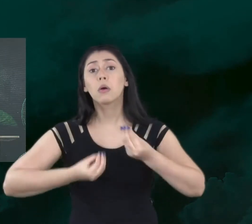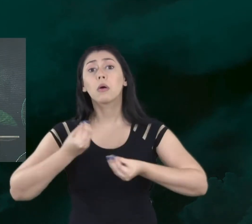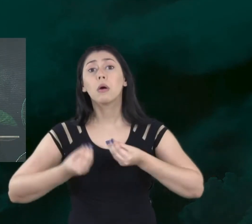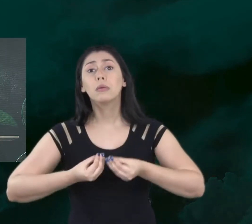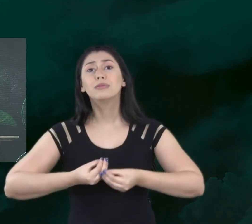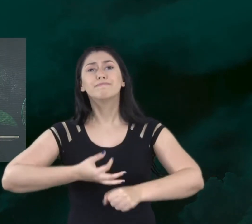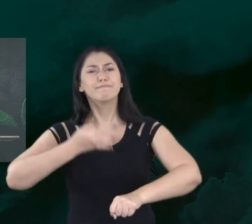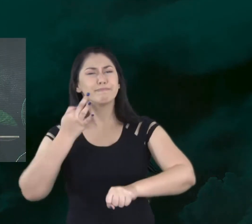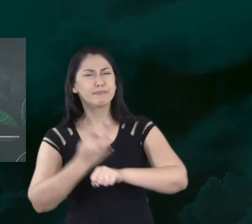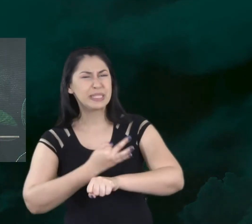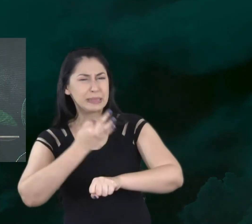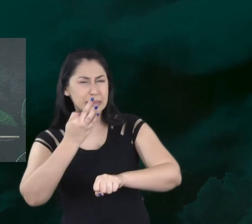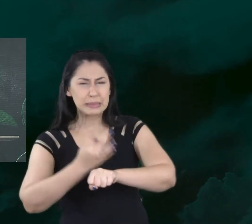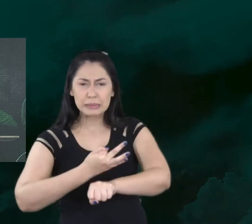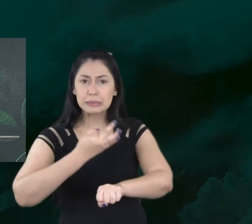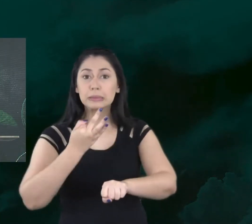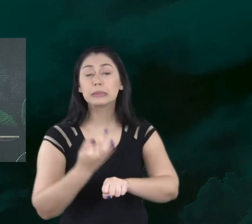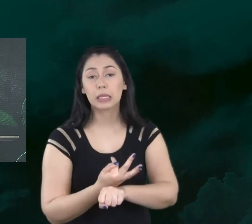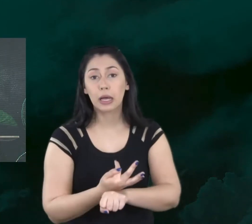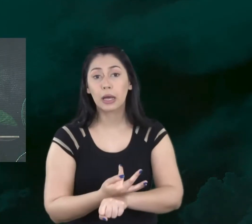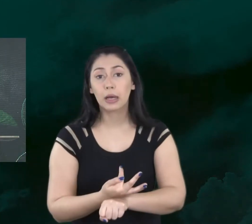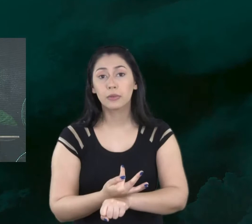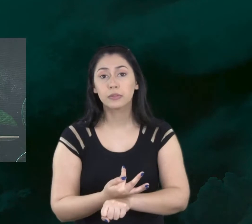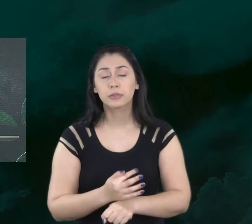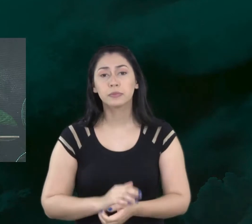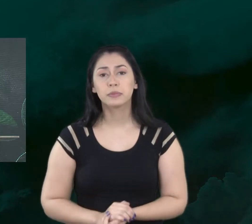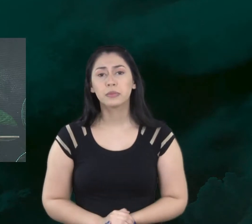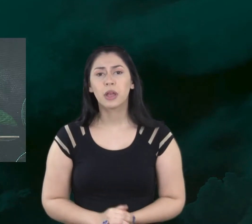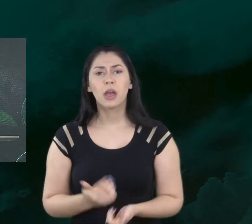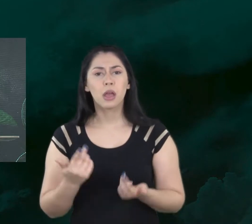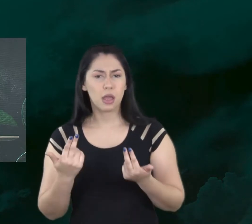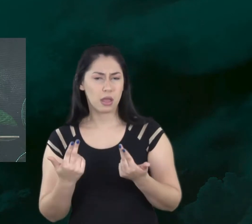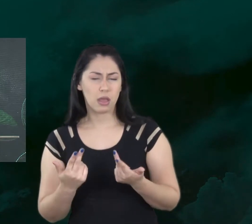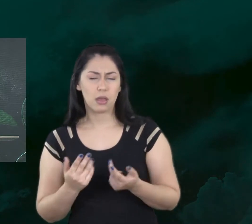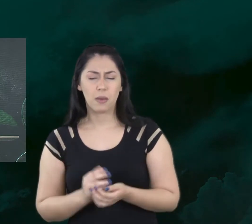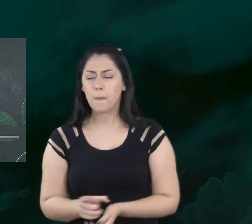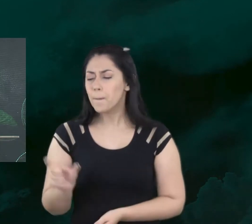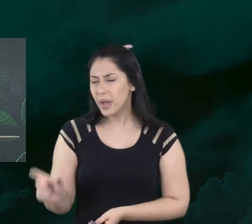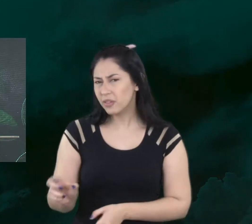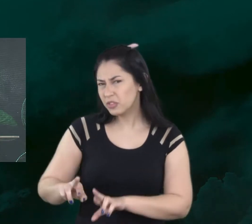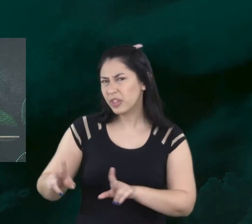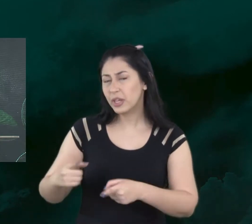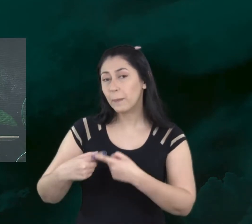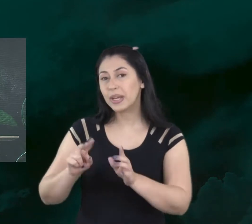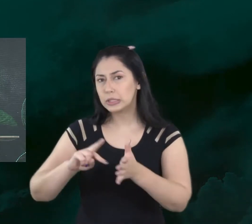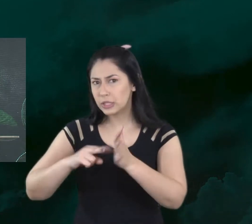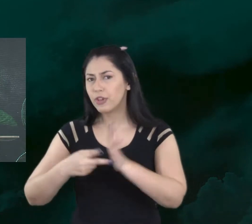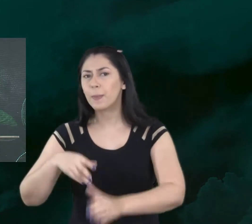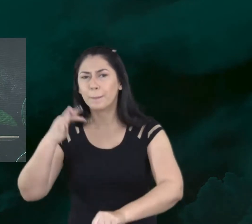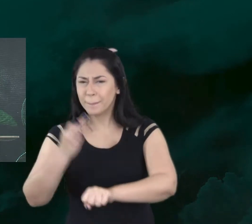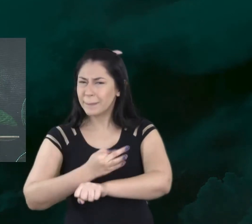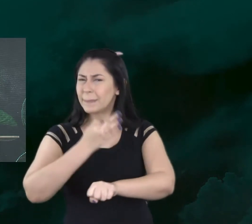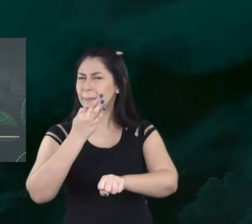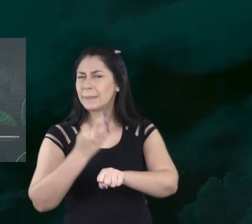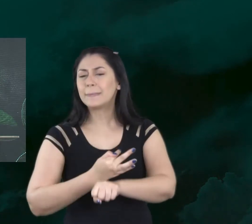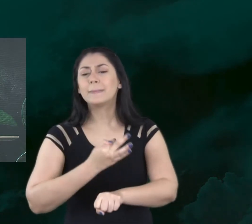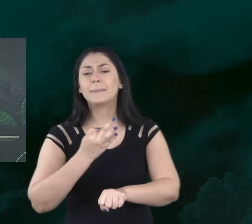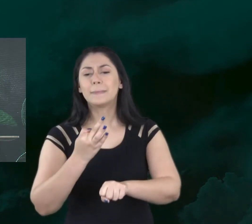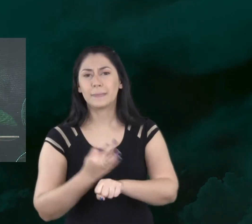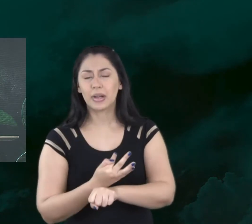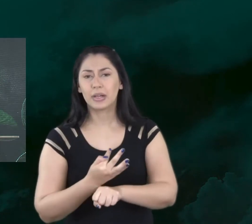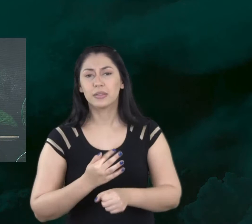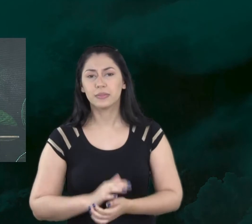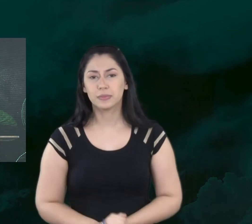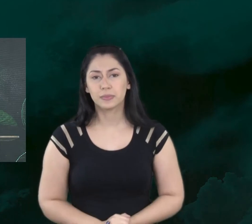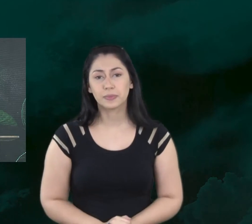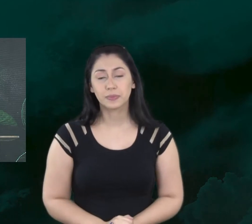Essa palavra persistência é a mesma palavra que usamos para perseverança, né? Hipomone ou